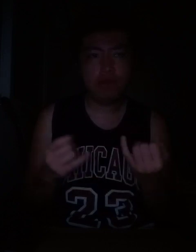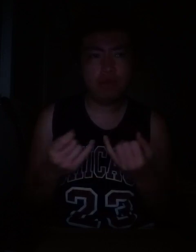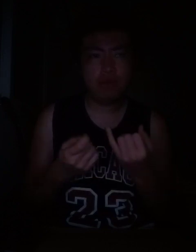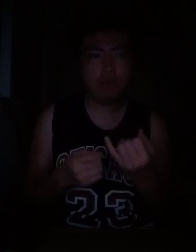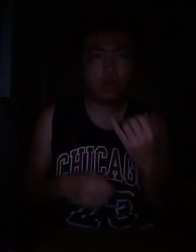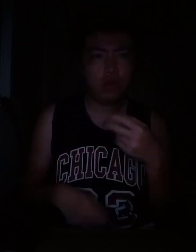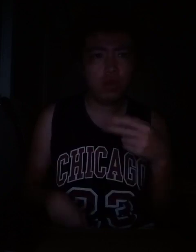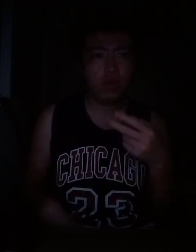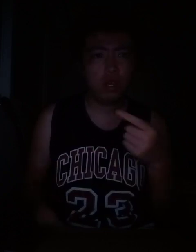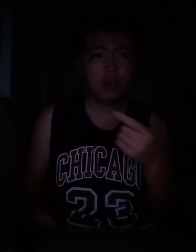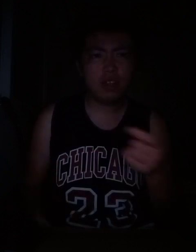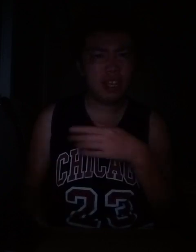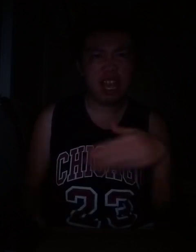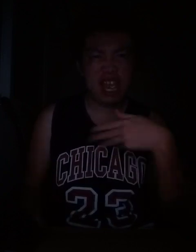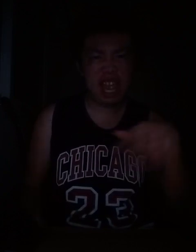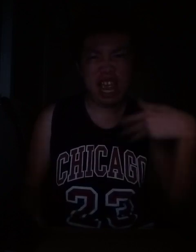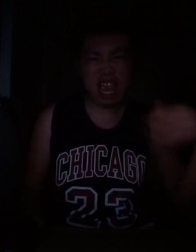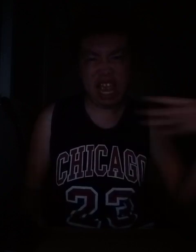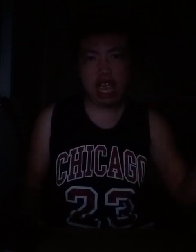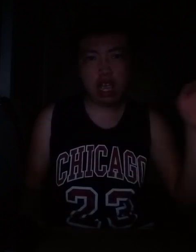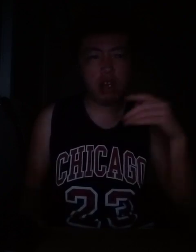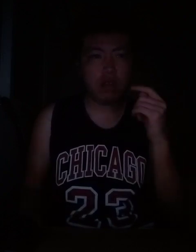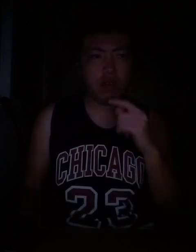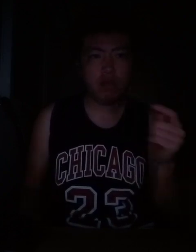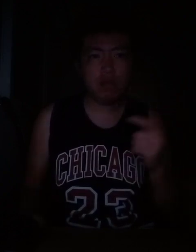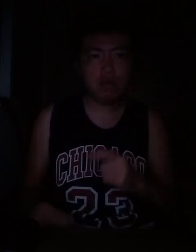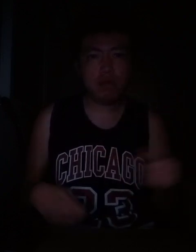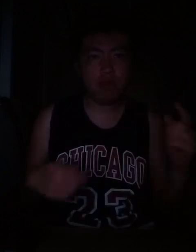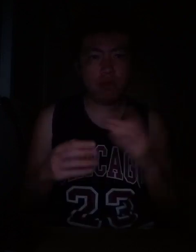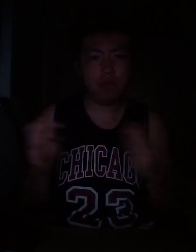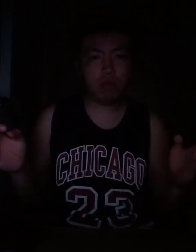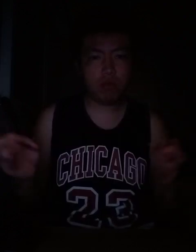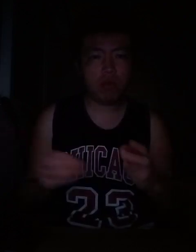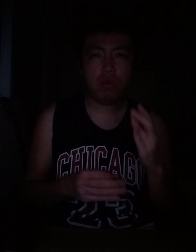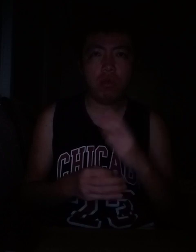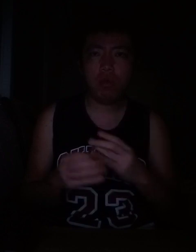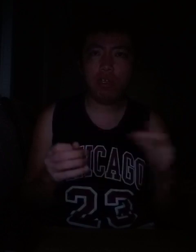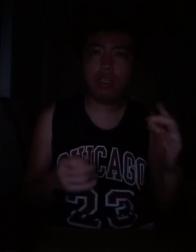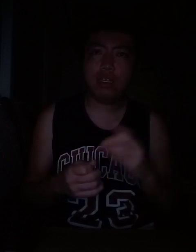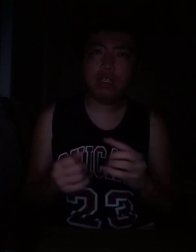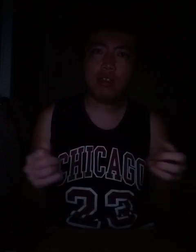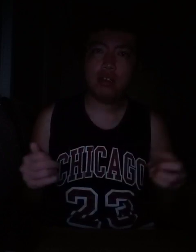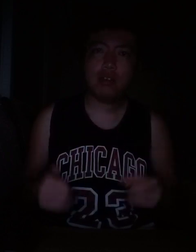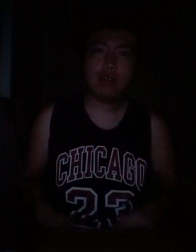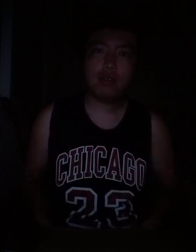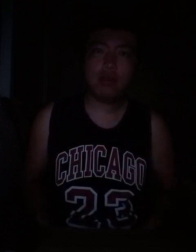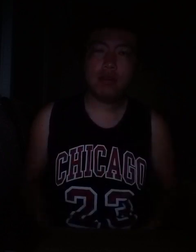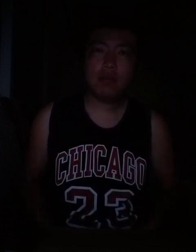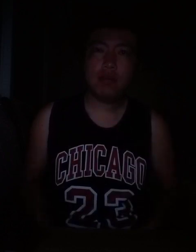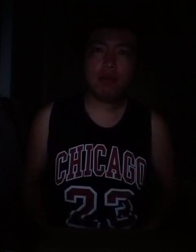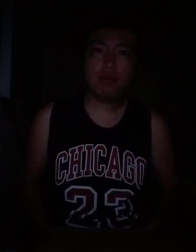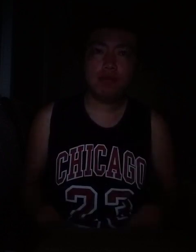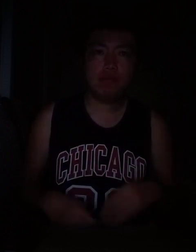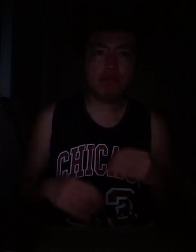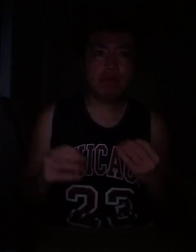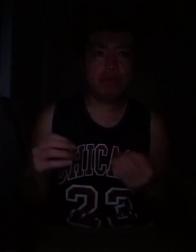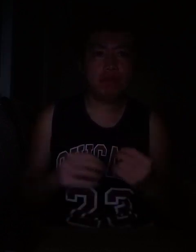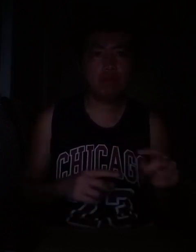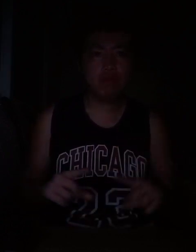너 칼 들고 나가 라고 직접 말은 안 했지만 그런 걸 부추기고 고무하는 것이잖아요. 예, 다른 나라들은 이 테러 행위에